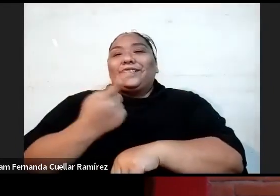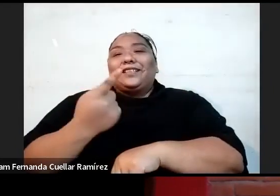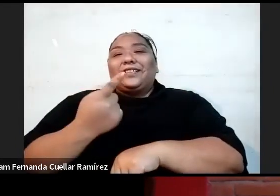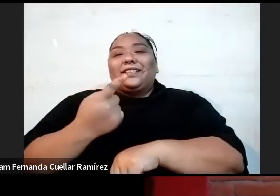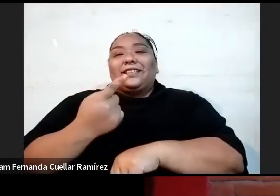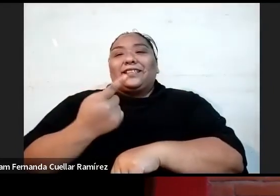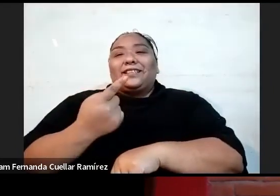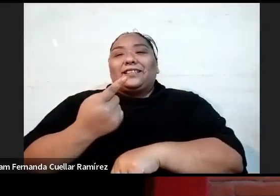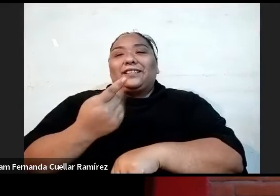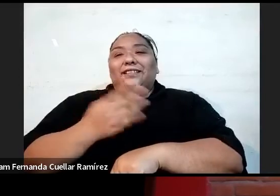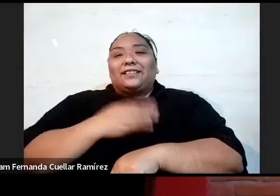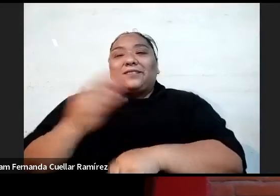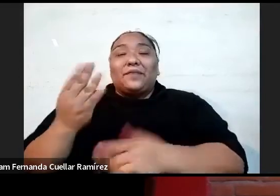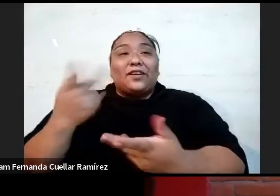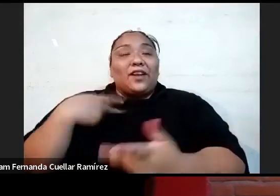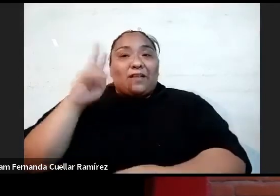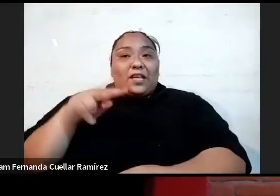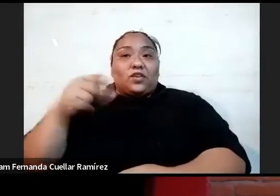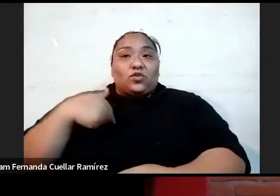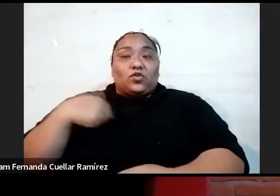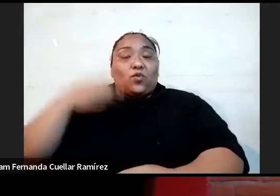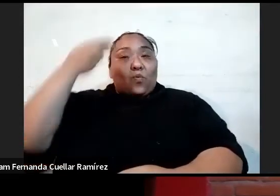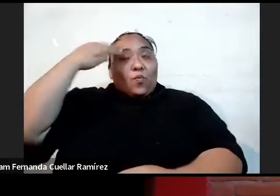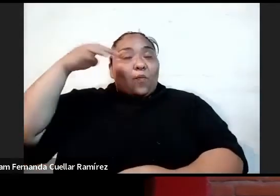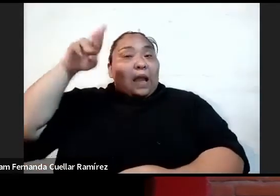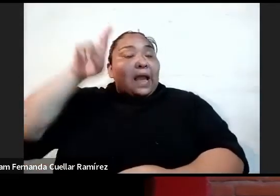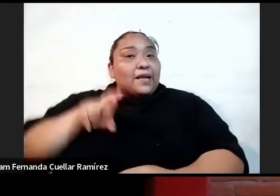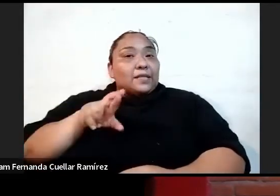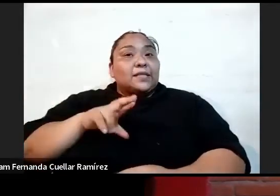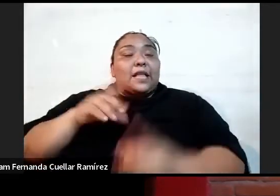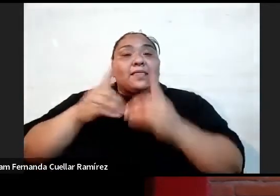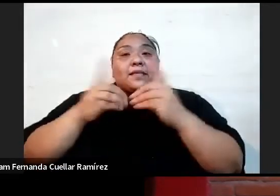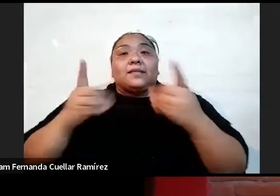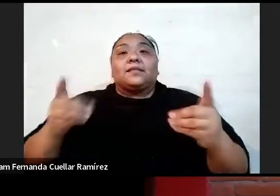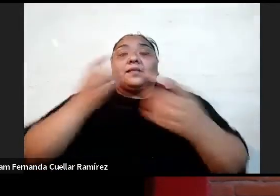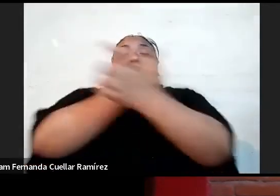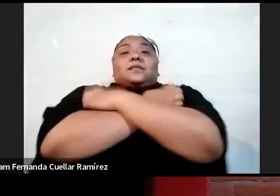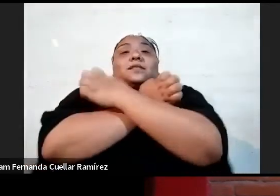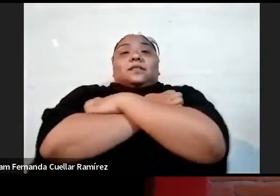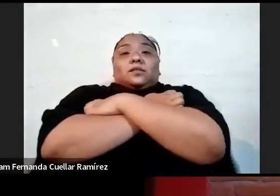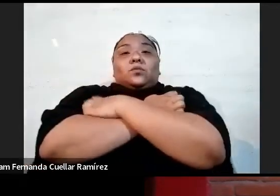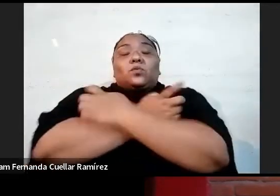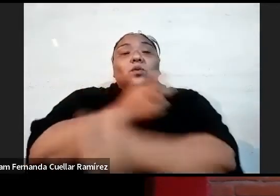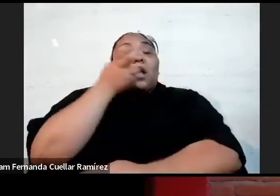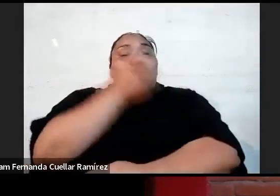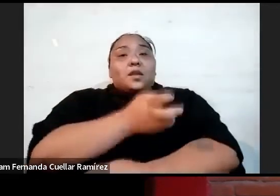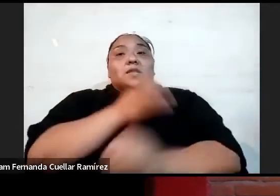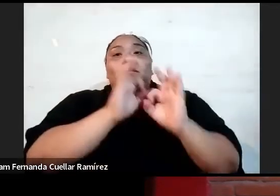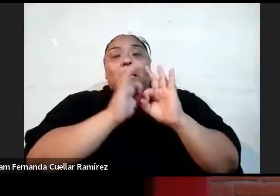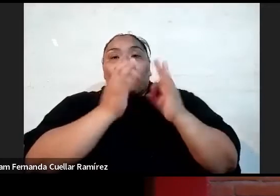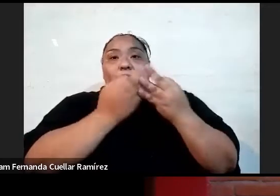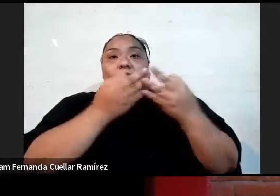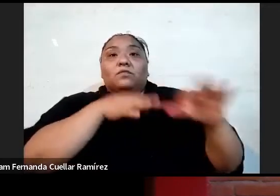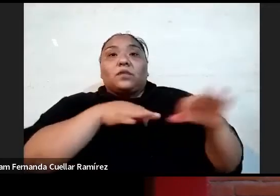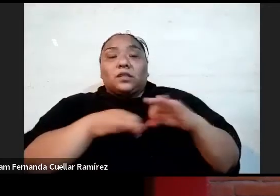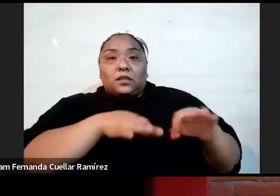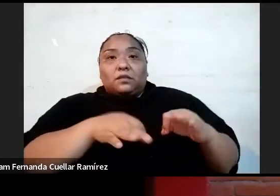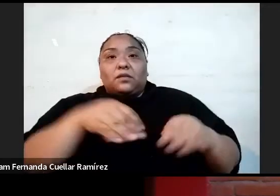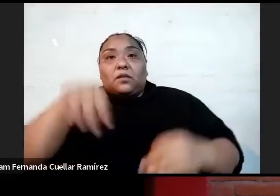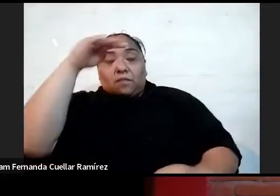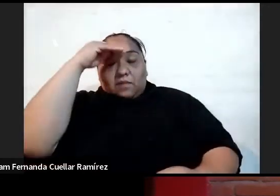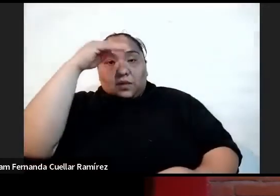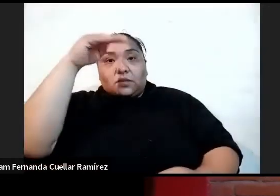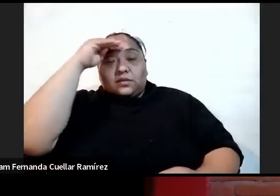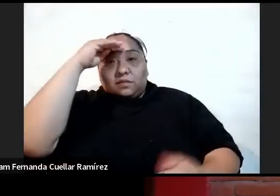bueno, yo estudié una maestría en desarrollo educativo y justamente esta forma de trabajo, de hacer el pensamiento